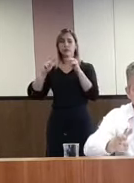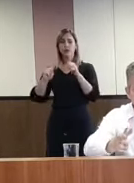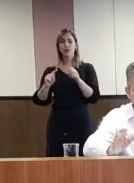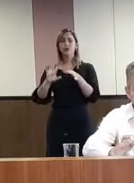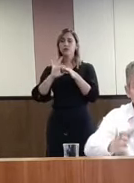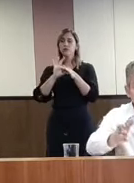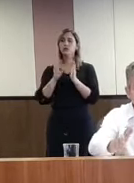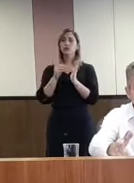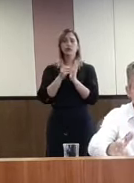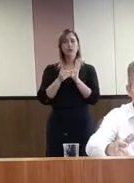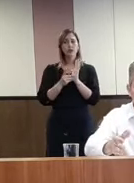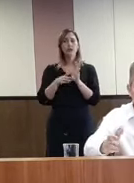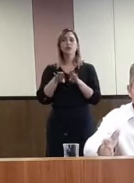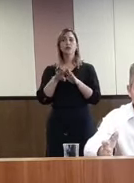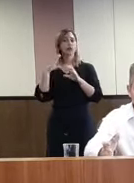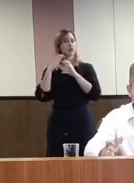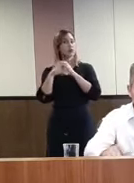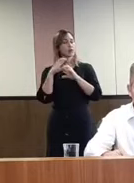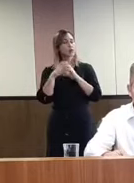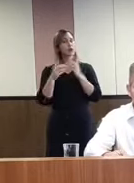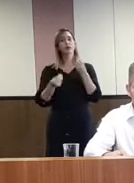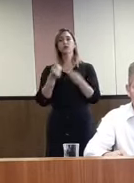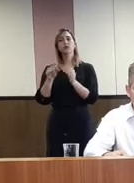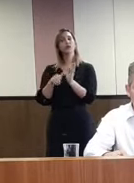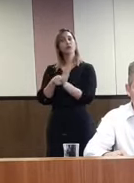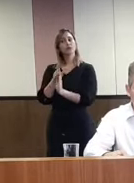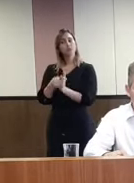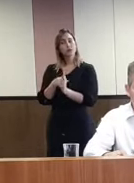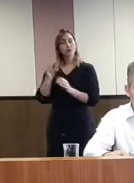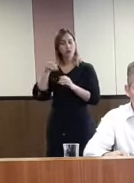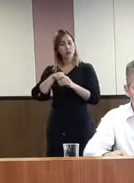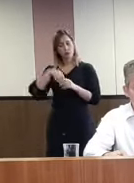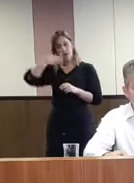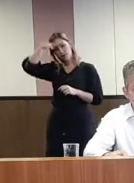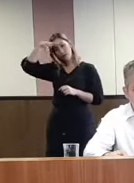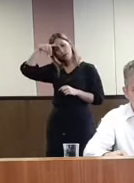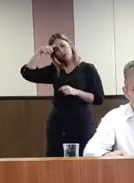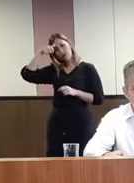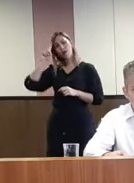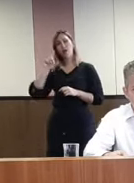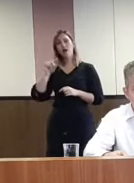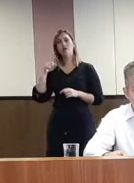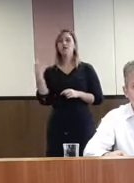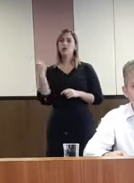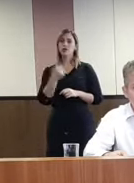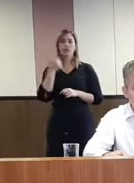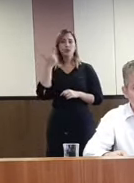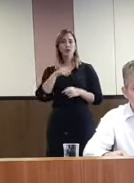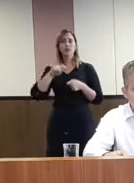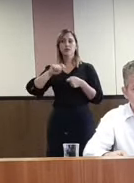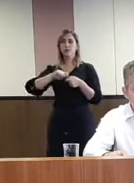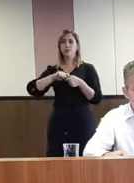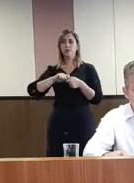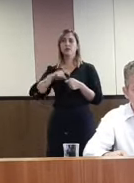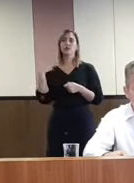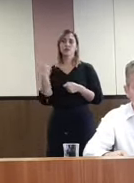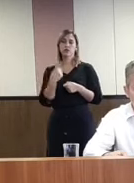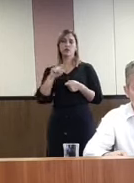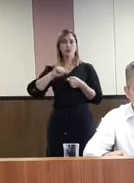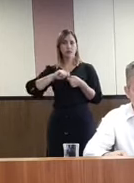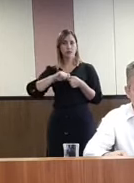do decreto e do diálogo, os procedimentos, né, dentro do estado de Mato Grosso. É isso que nós podemos fazer e é isso que nós estamos